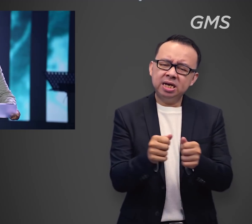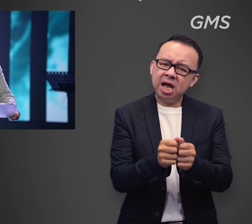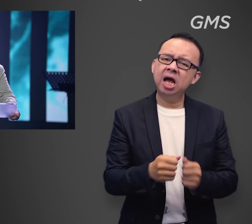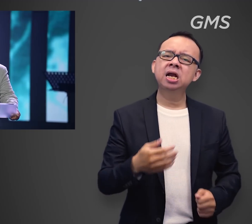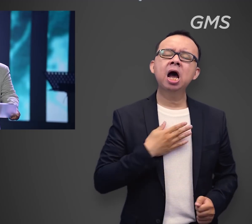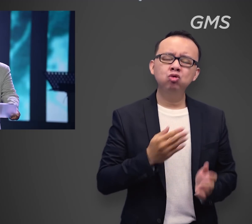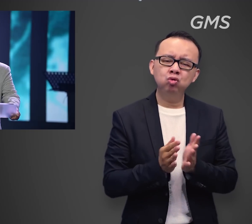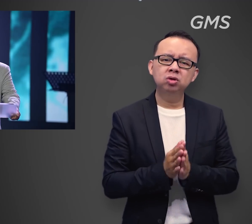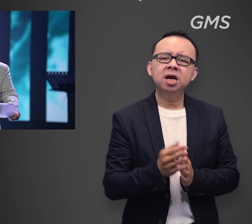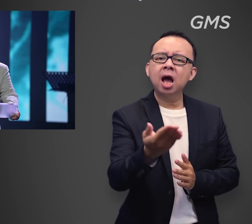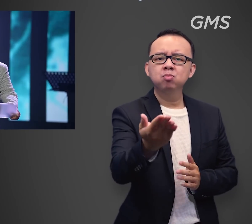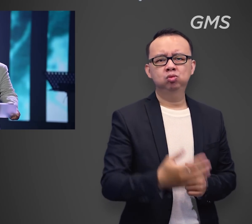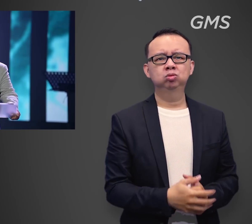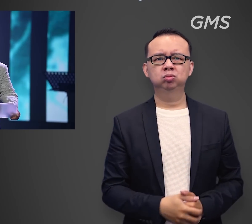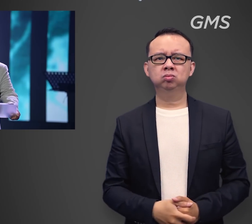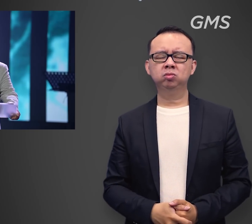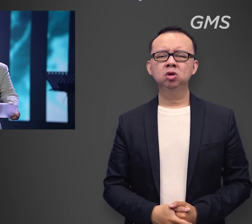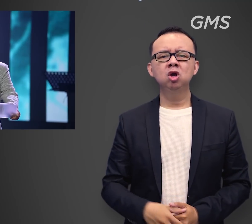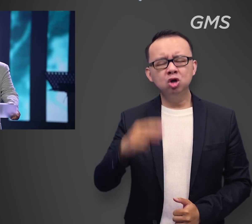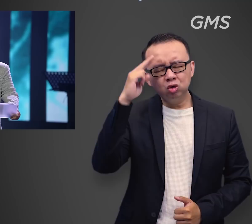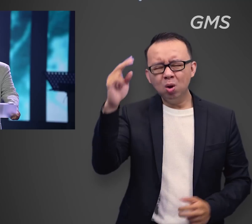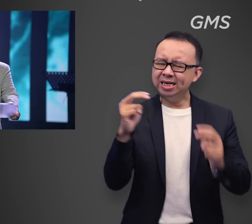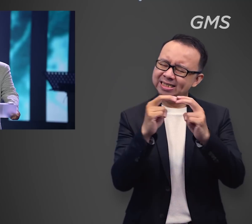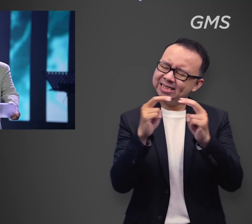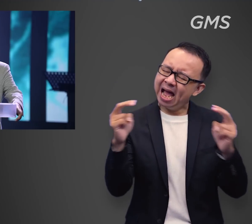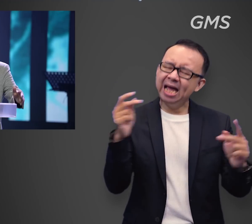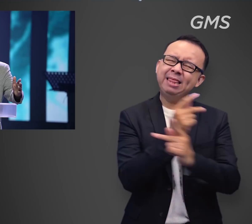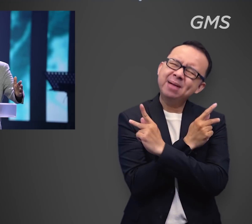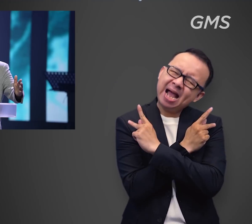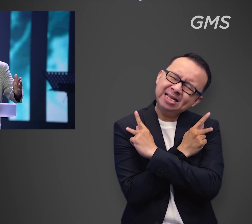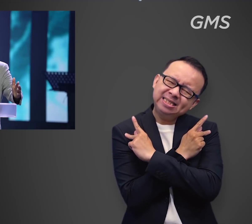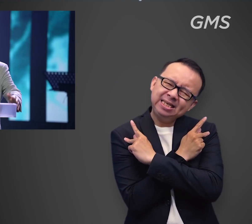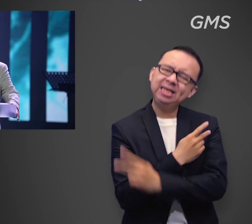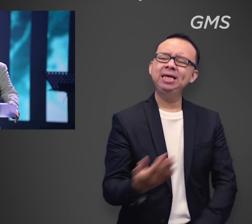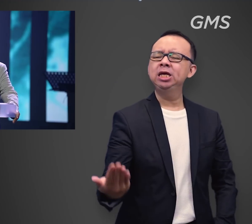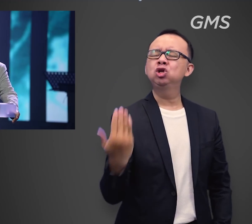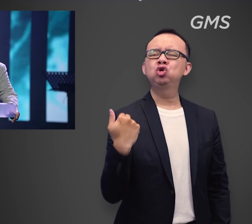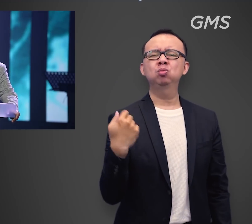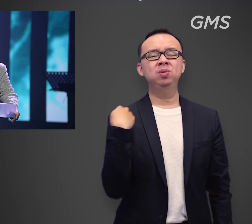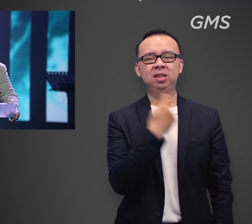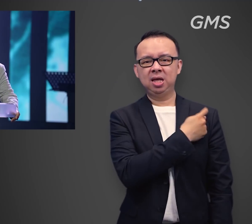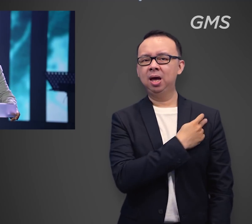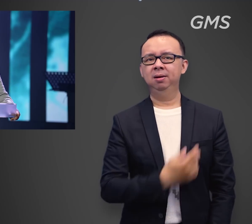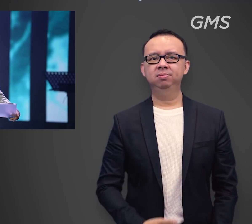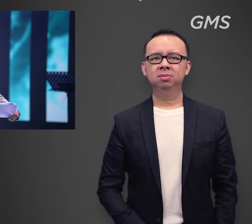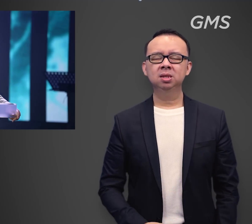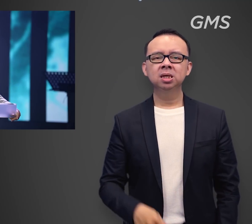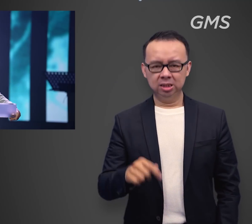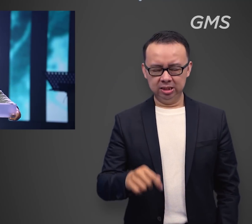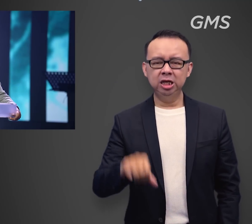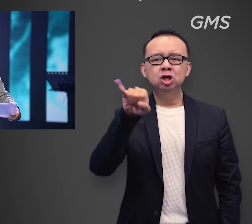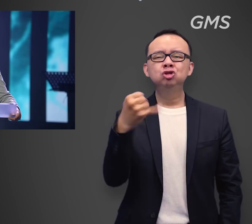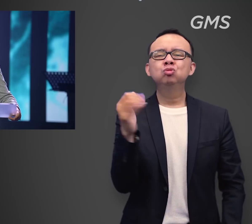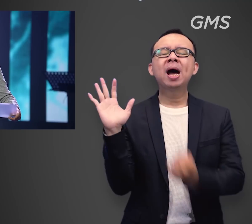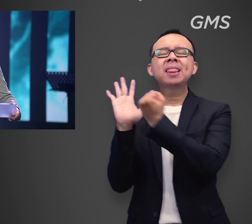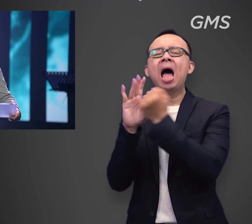mulai merenungkan betapa Tuhan itu mengasihi hidup kita. Lewat momen Jumat Agung ini, mari kita masuk dalam perenungan